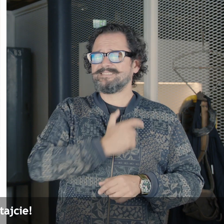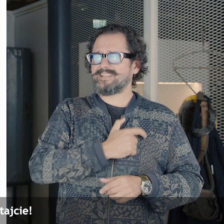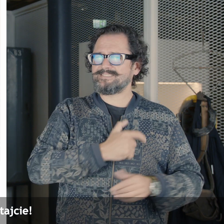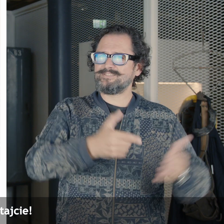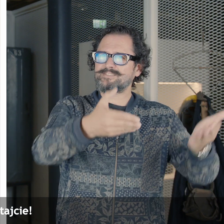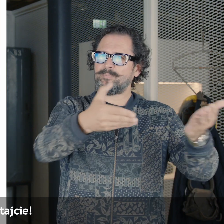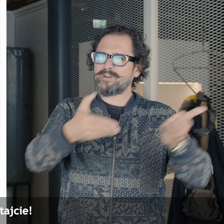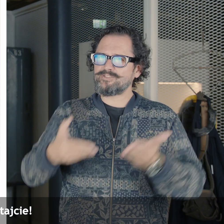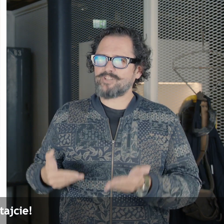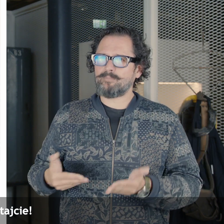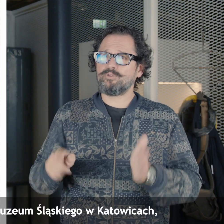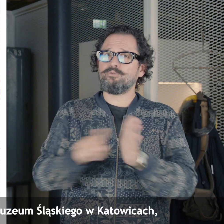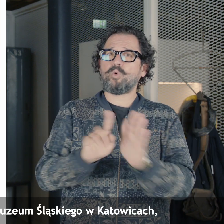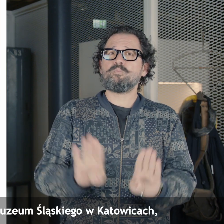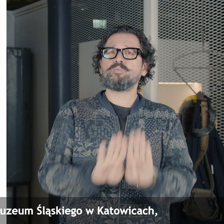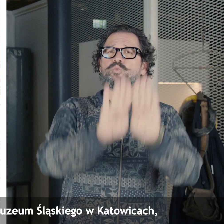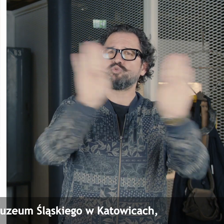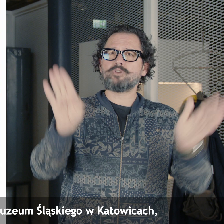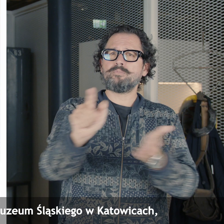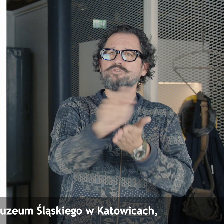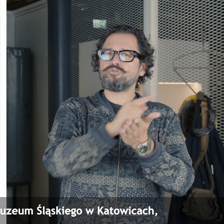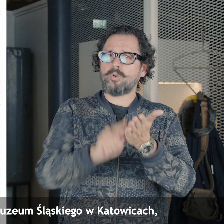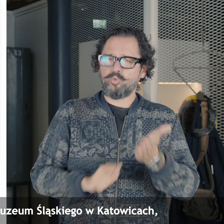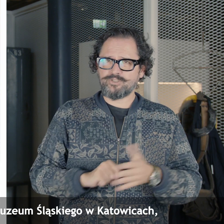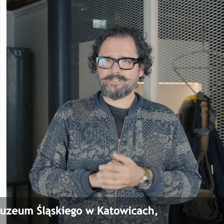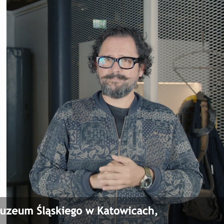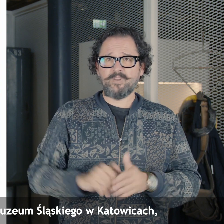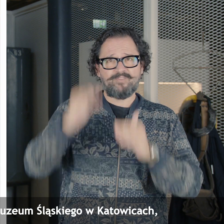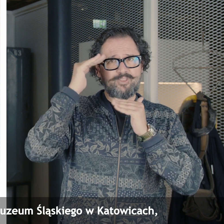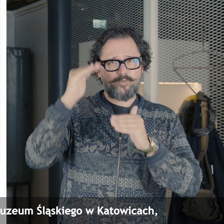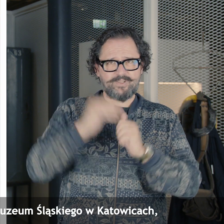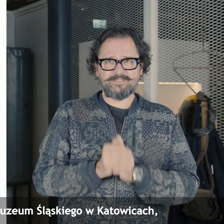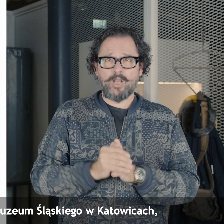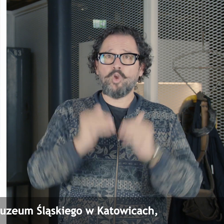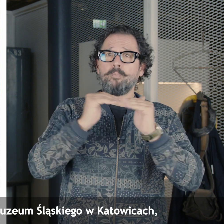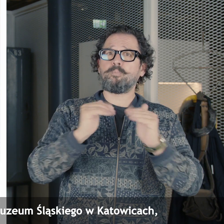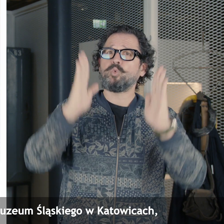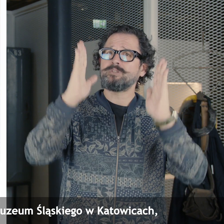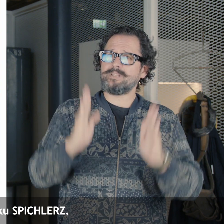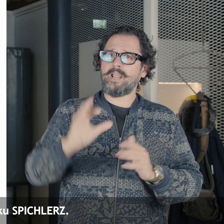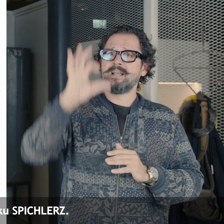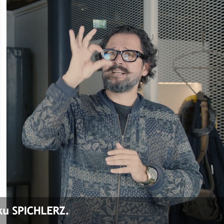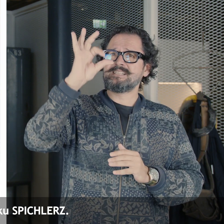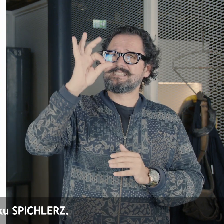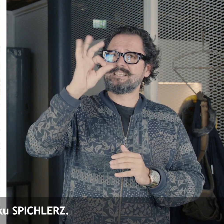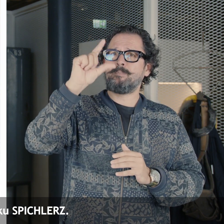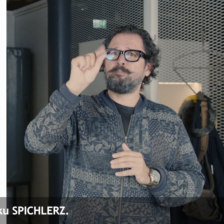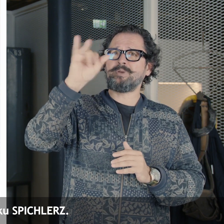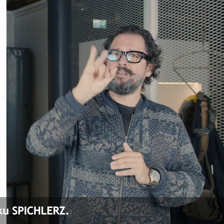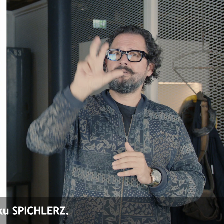Witajcie serdecznie zapraszam do Muzeum Śląskiego w Katowicach do